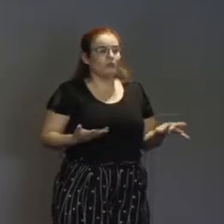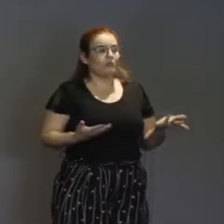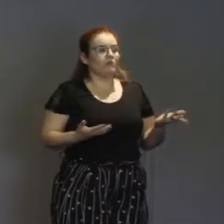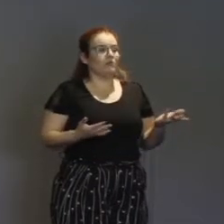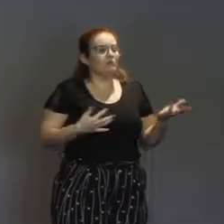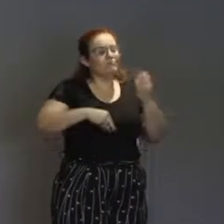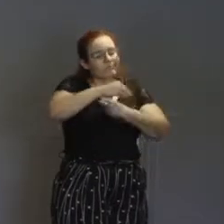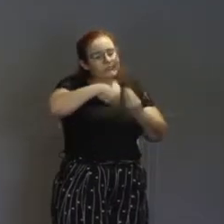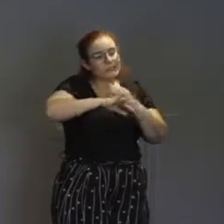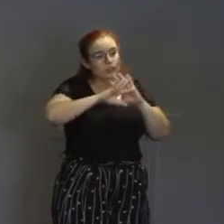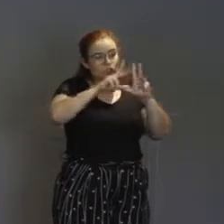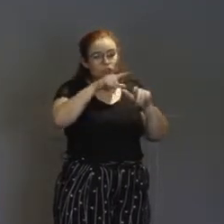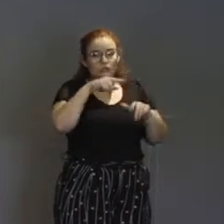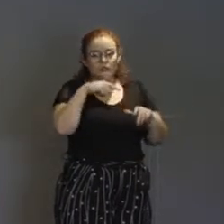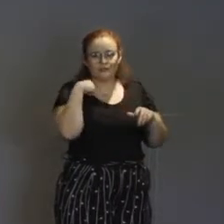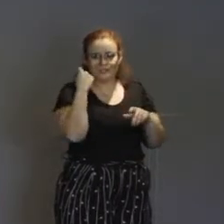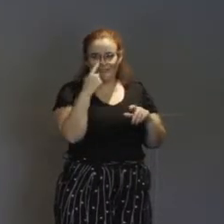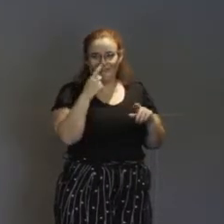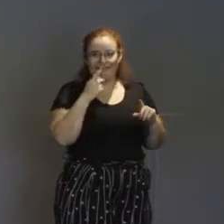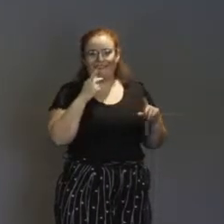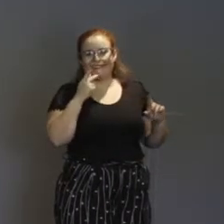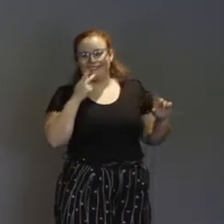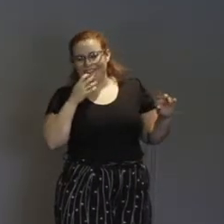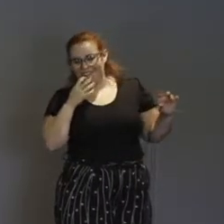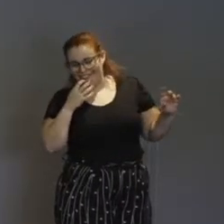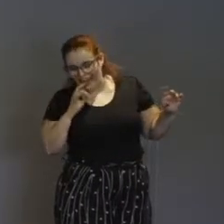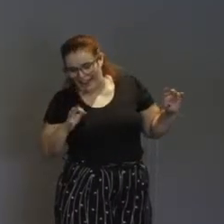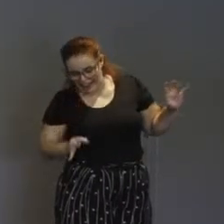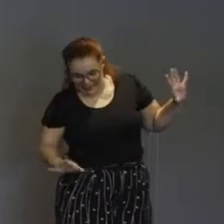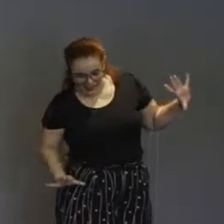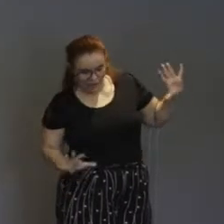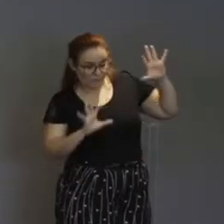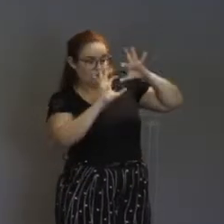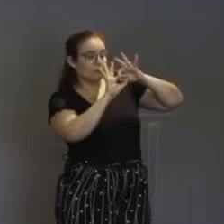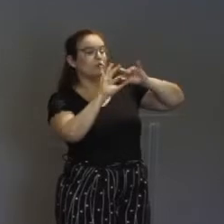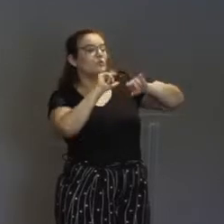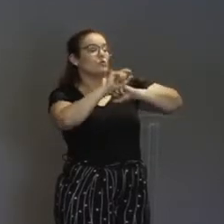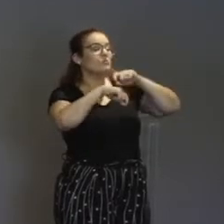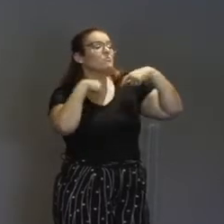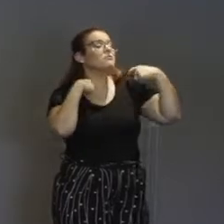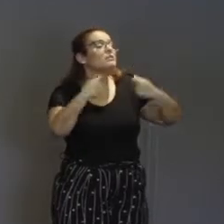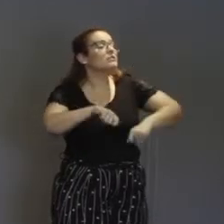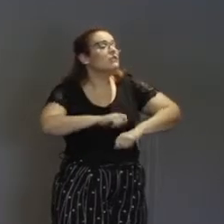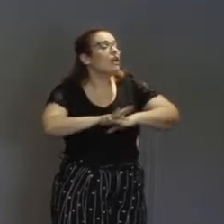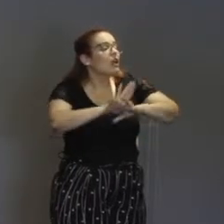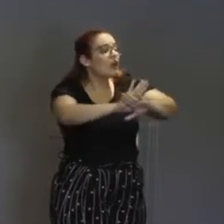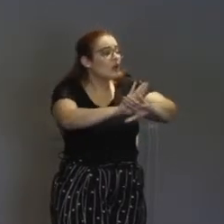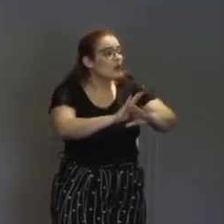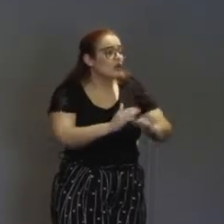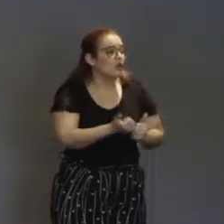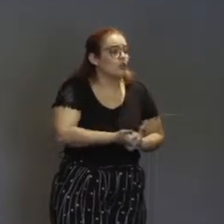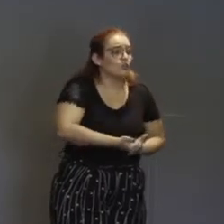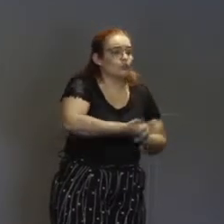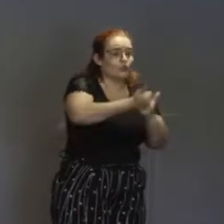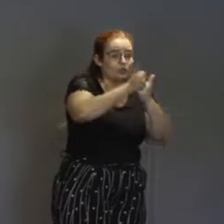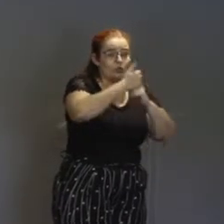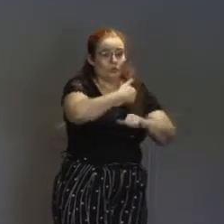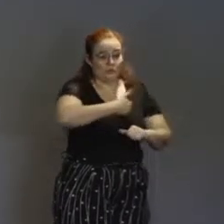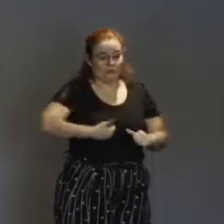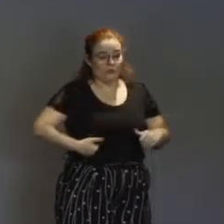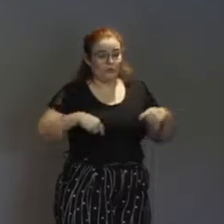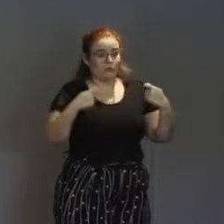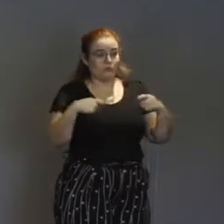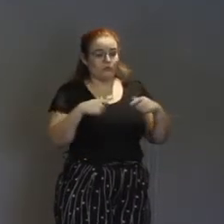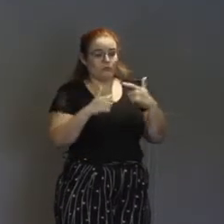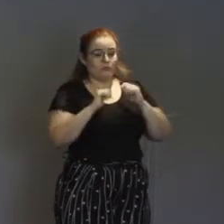aqui já, mas juntando, que é essa questão de cooperação, de trabalhar junto. Né? O governo tem que se deixar trabalhar junto, eu falei